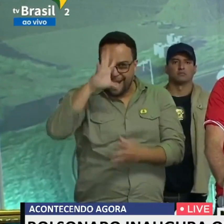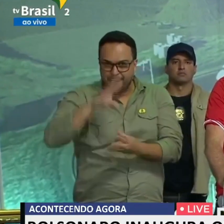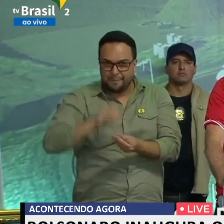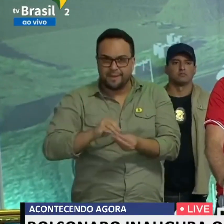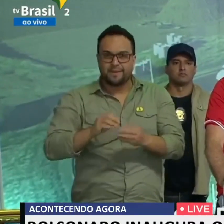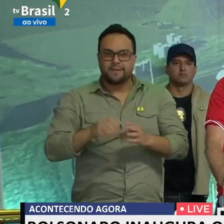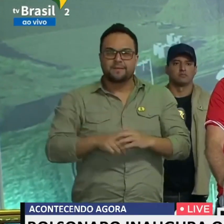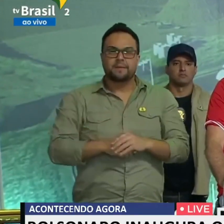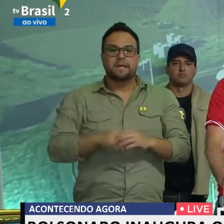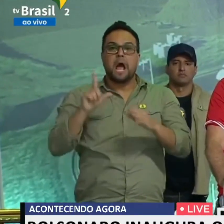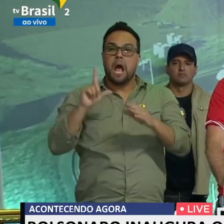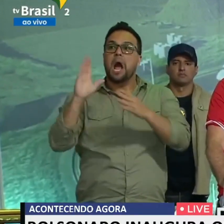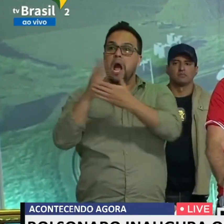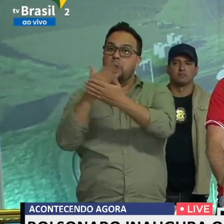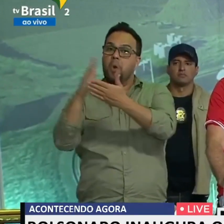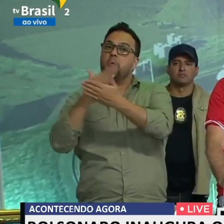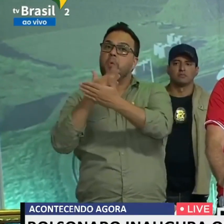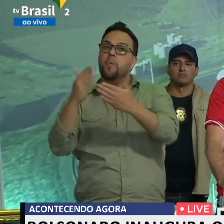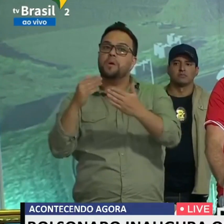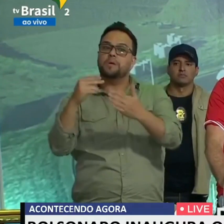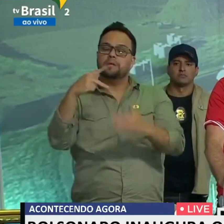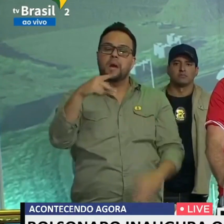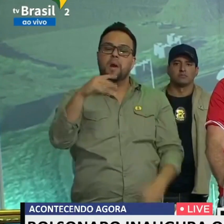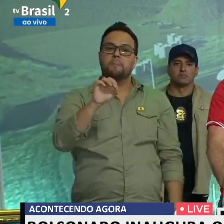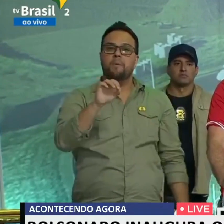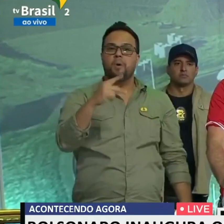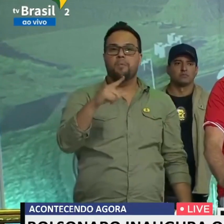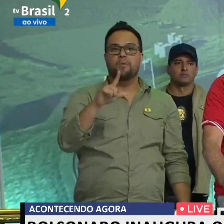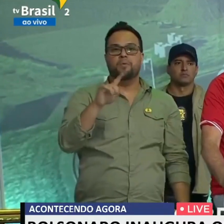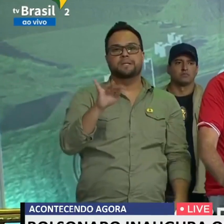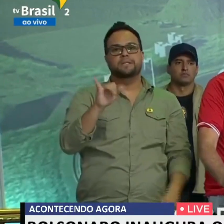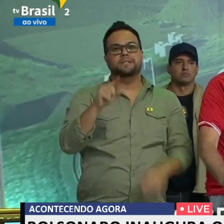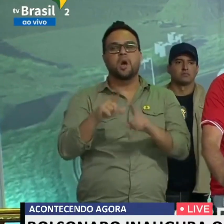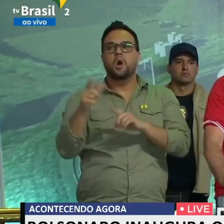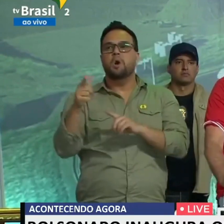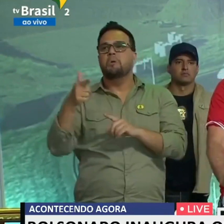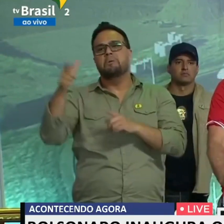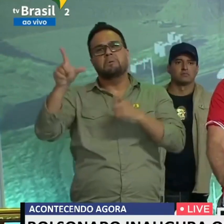algumas populistas, outras não pensadas,